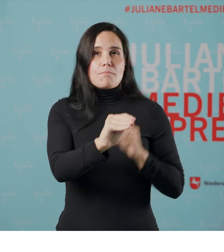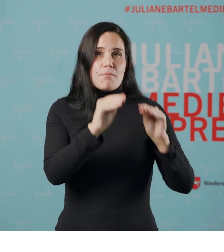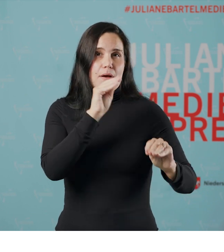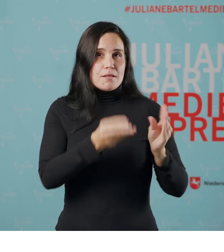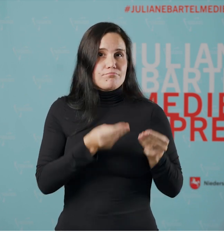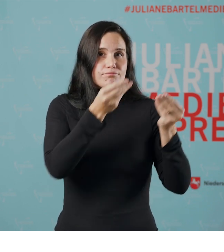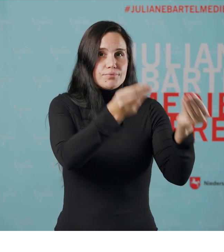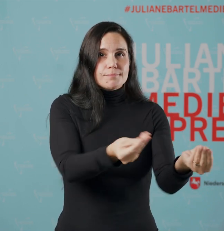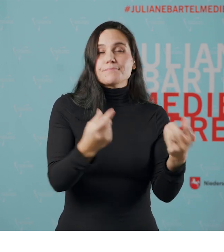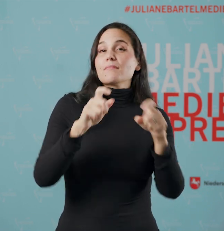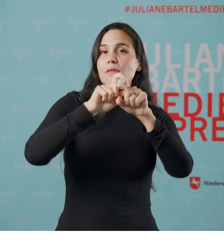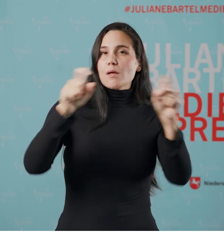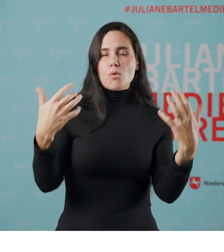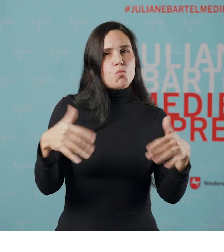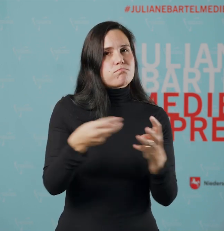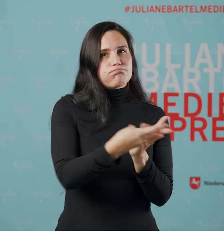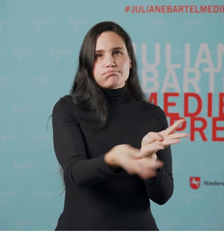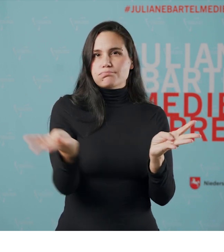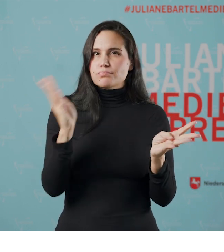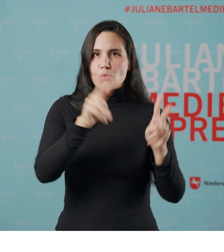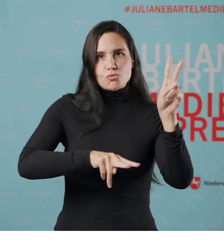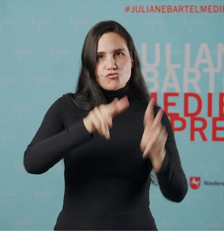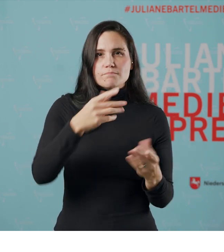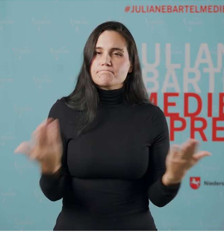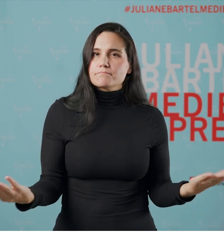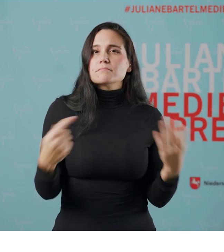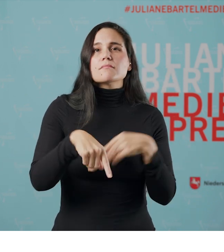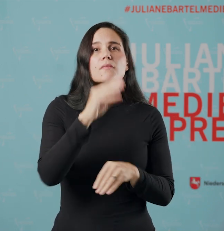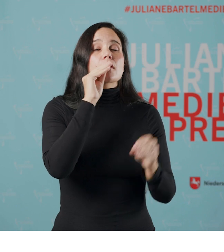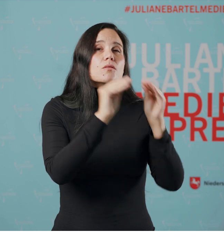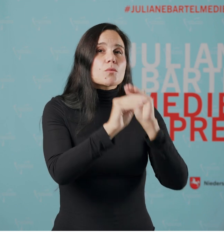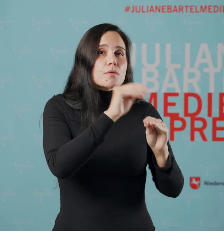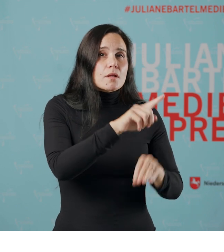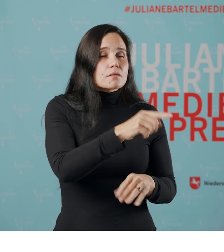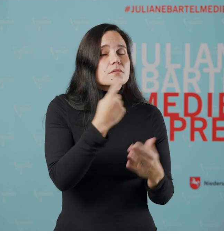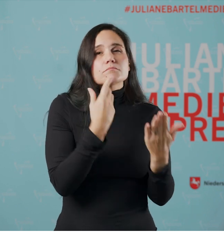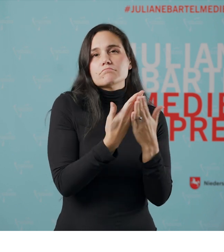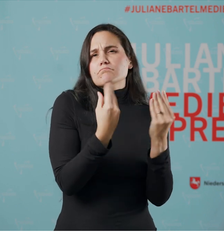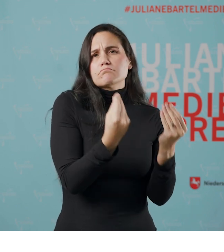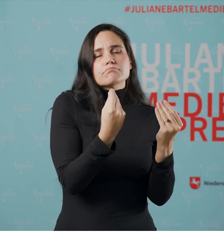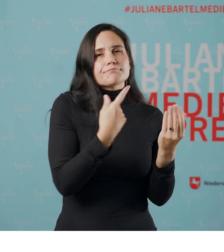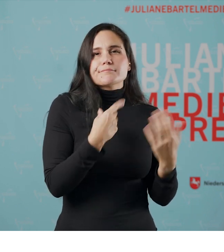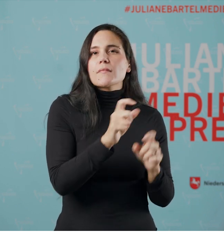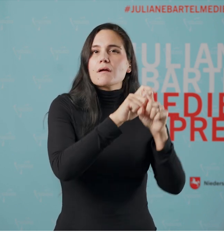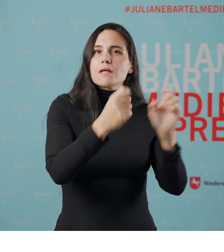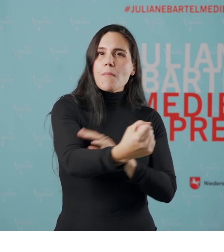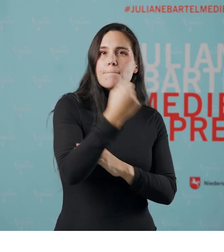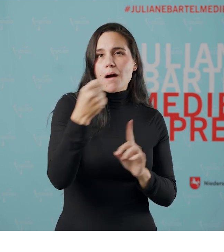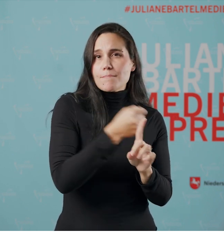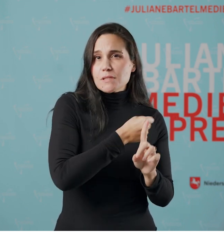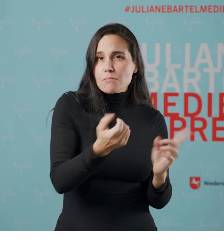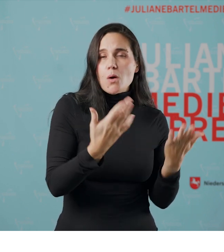diesem Jahr eingereicht worden. Thematisch war das wieder überaus vielfältig. Zum einen geht es bei den nominierten Beiträgen um Klassiker wie